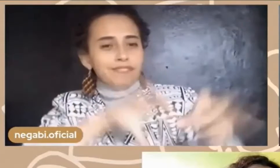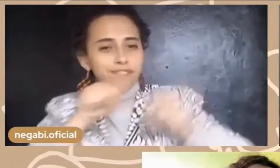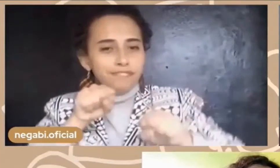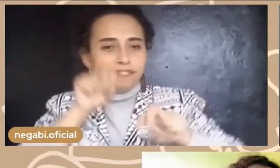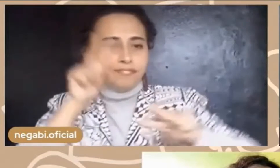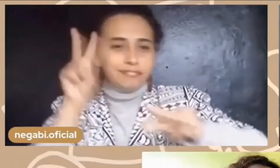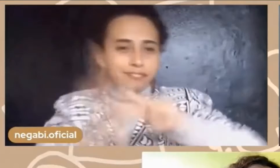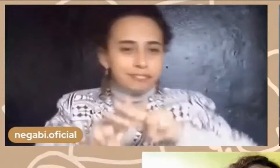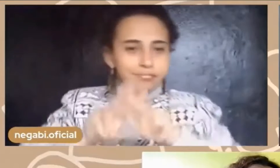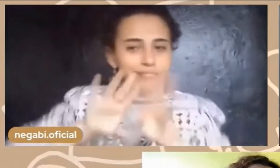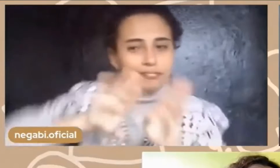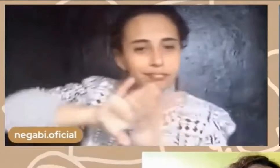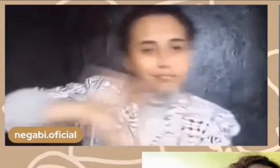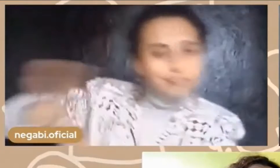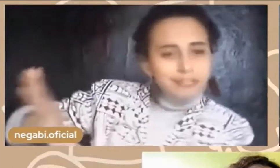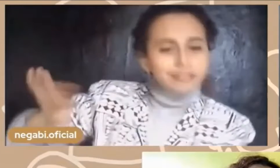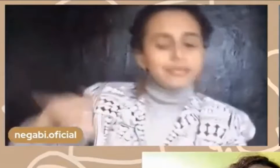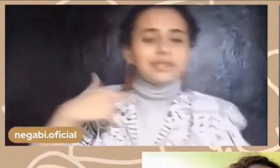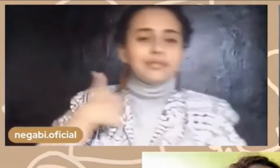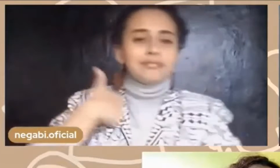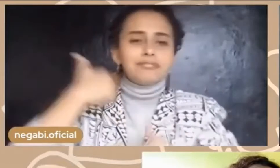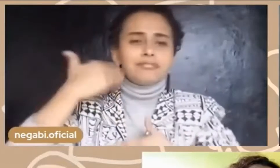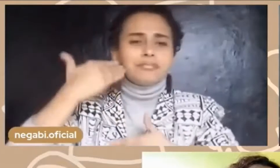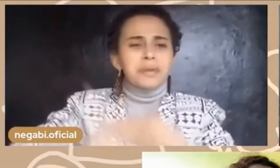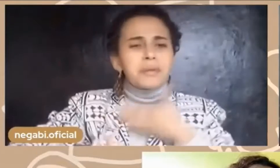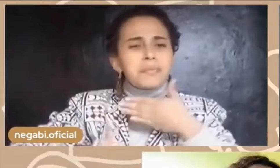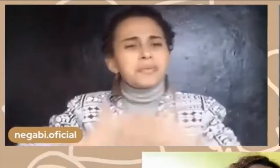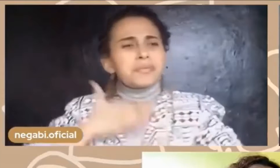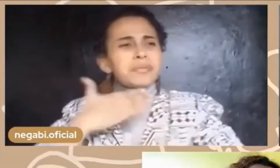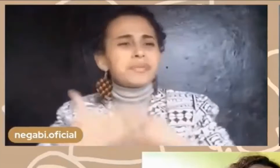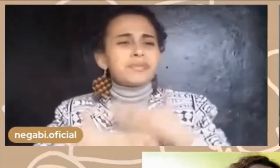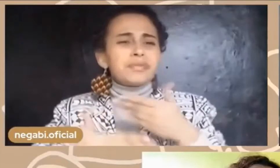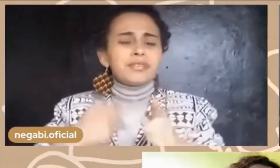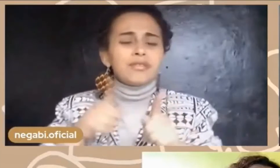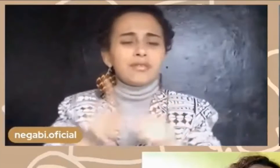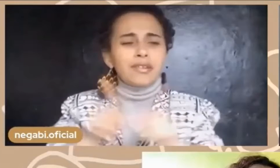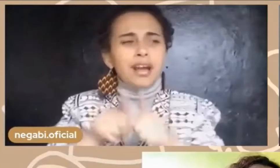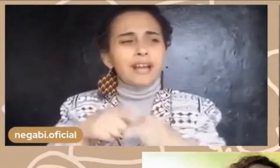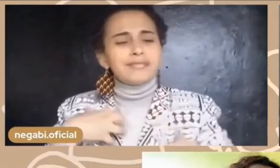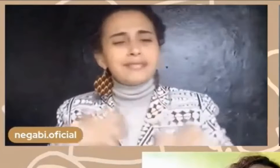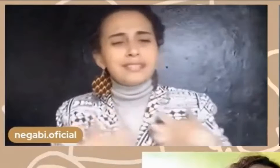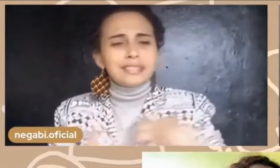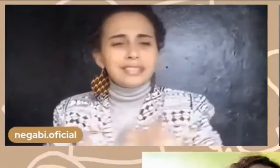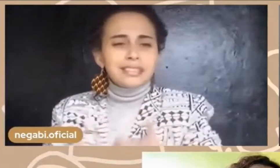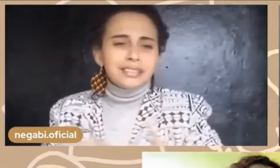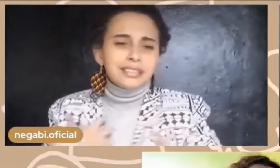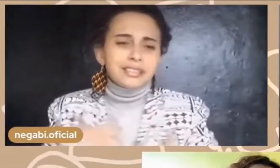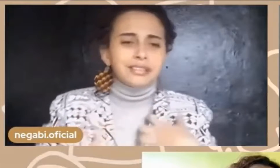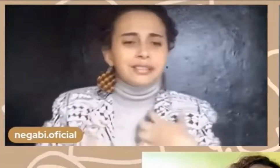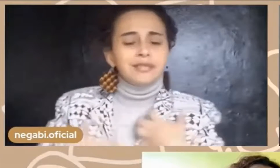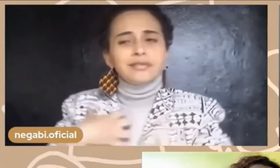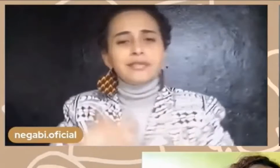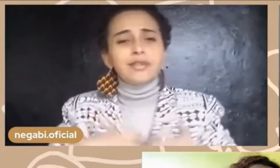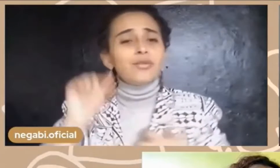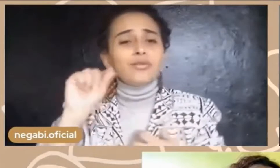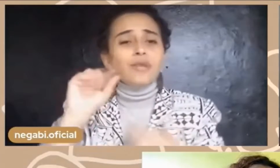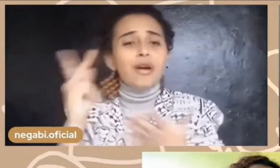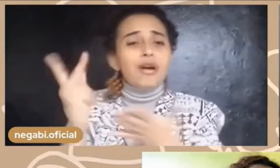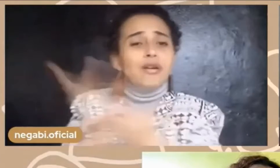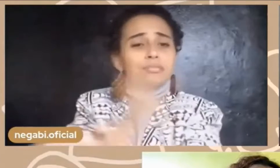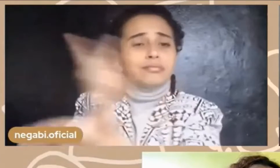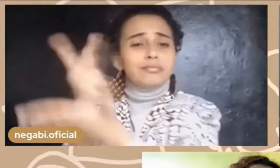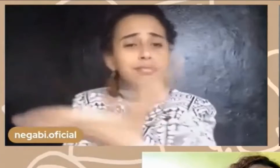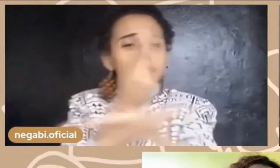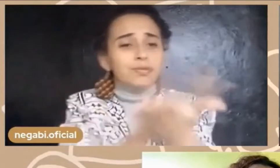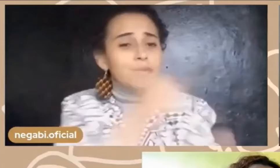me capturava de tal forma que eu não conseguia denunciar. E eu me sentia presa nesse universo, né? E com o passar do tempo, isso me